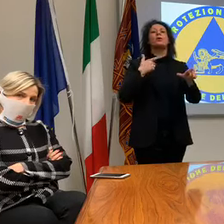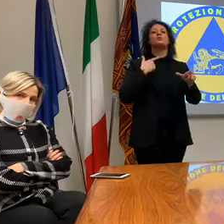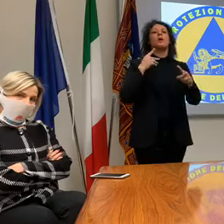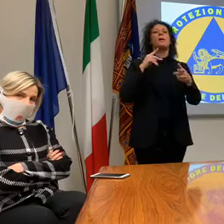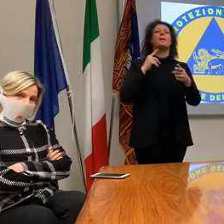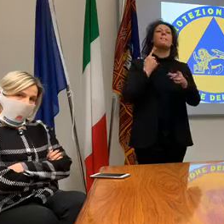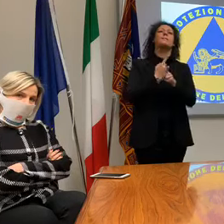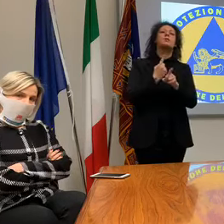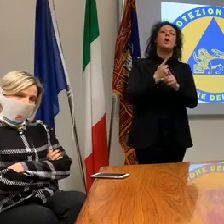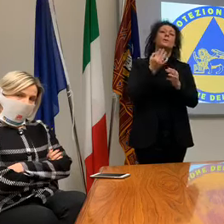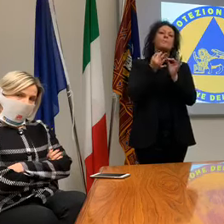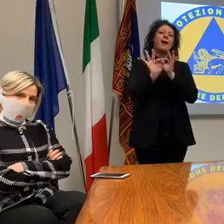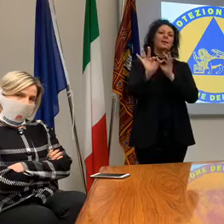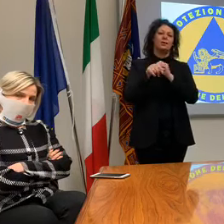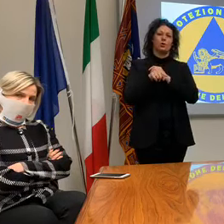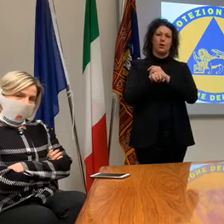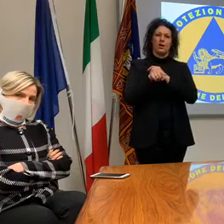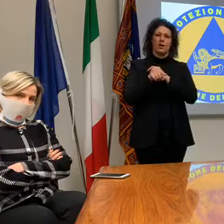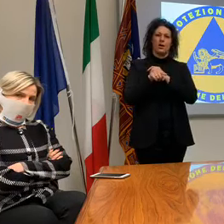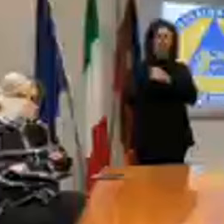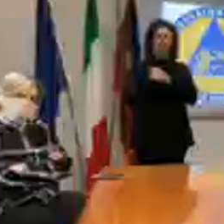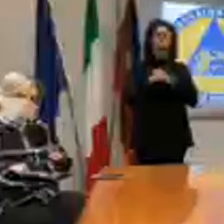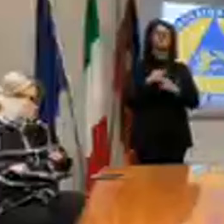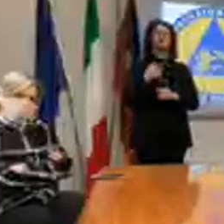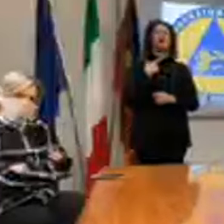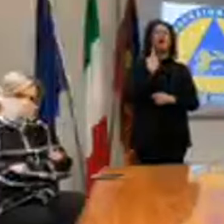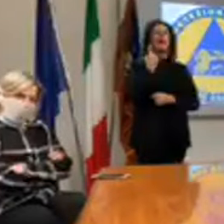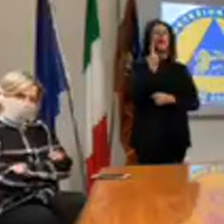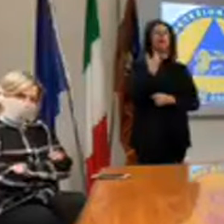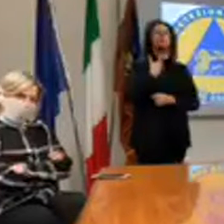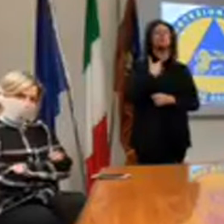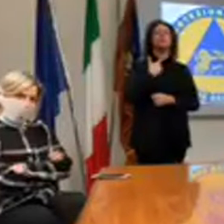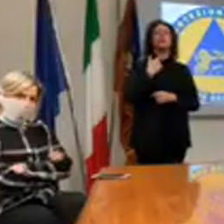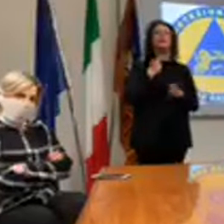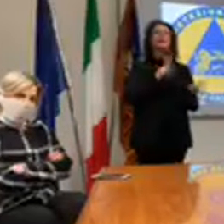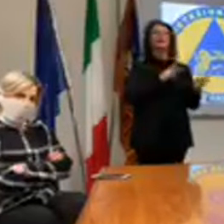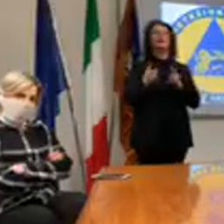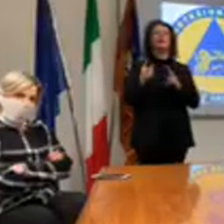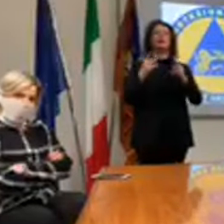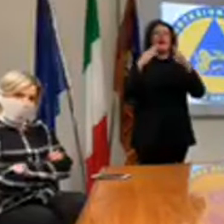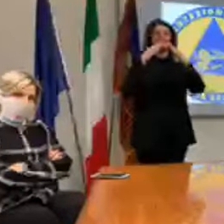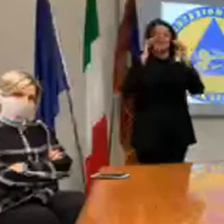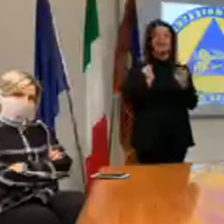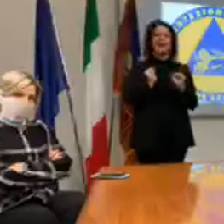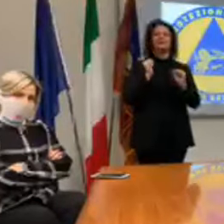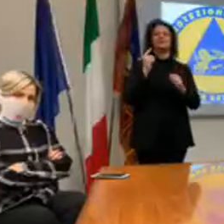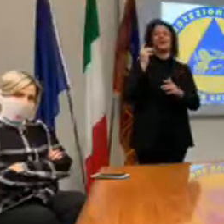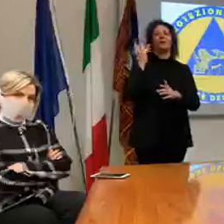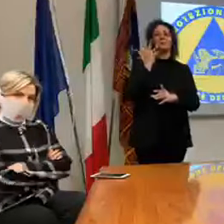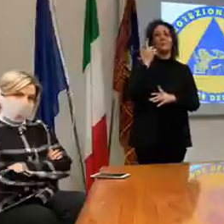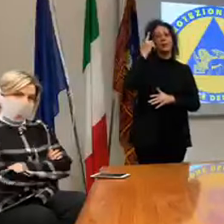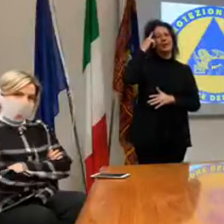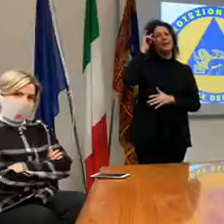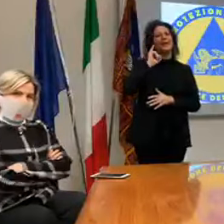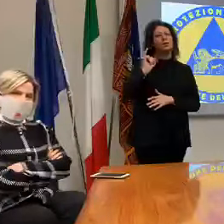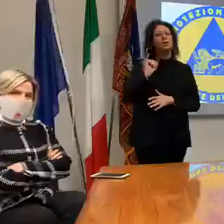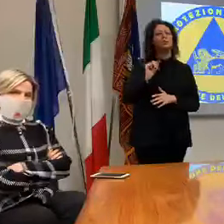dei ricoverati, cioè arrivata a noi la richiesta dei ricoverati a casa, magari dopo ictus, dopo malattie di questo tipo